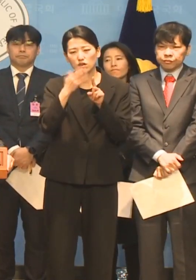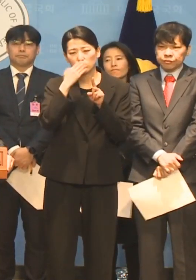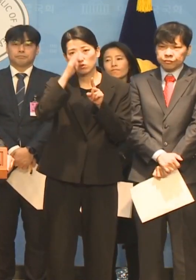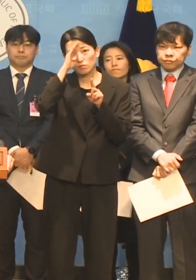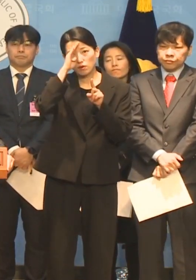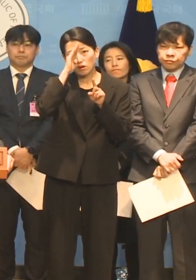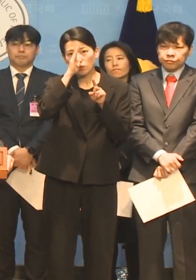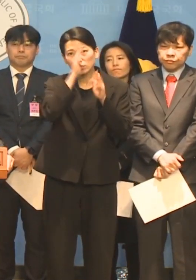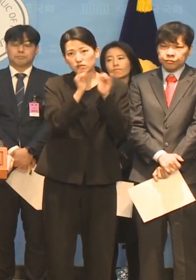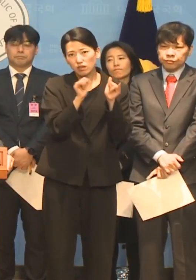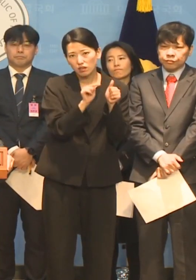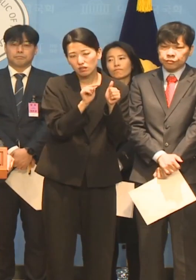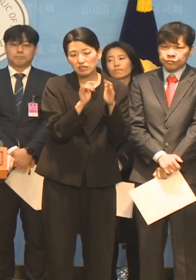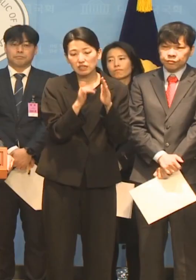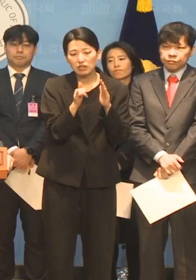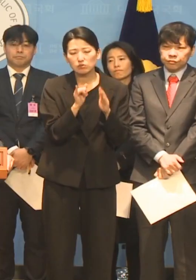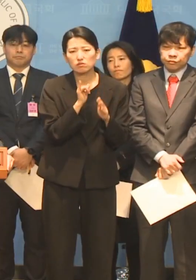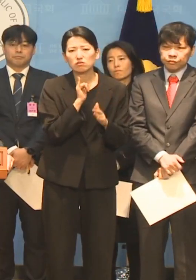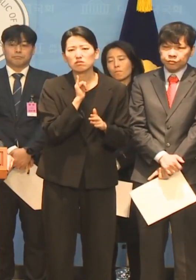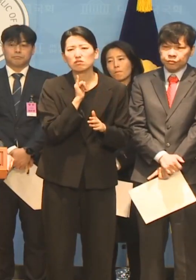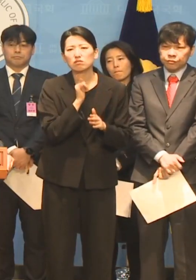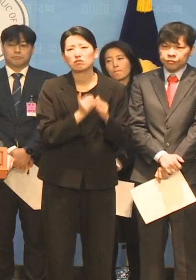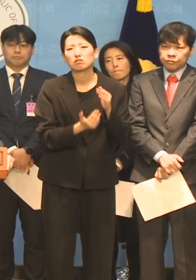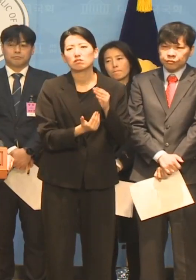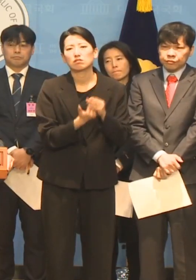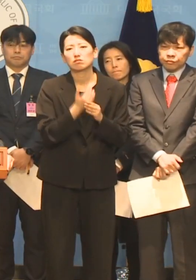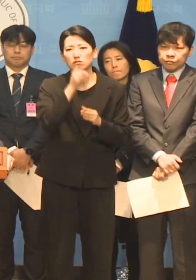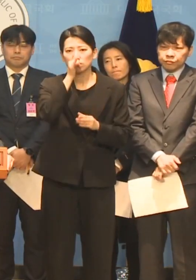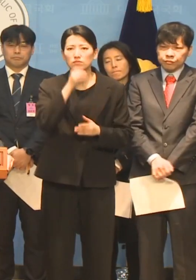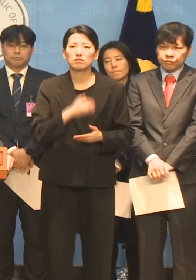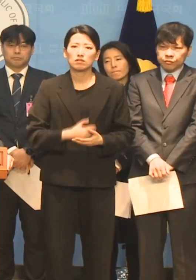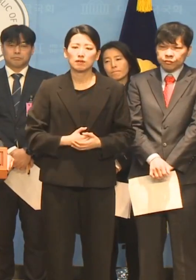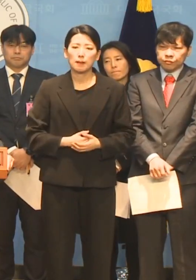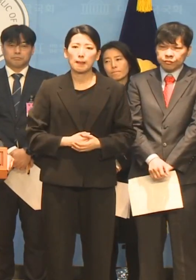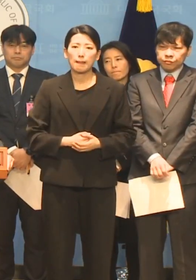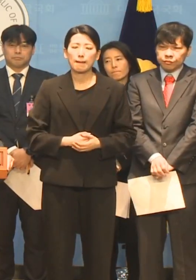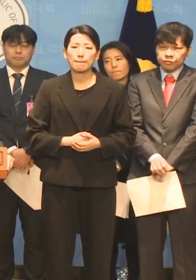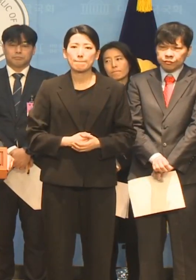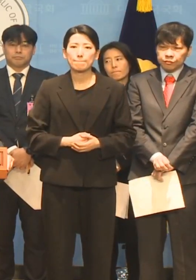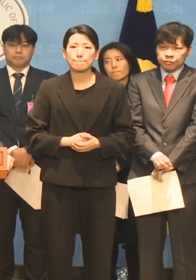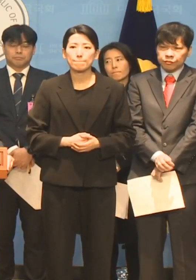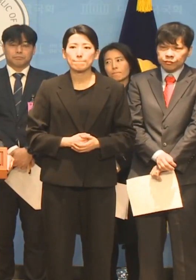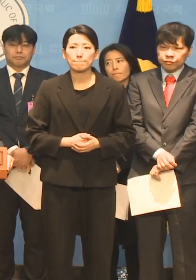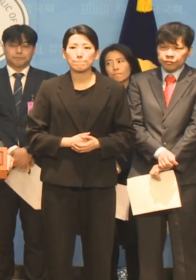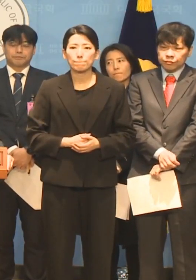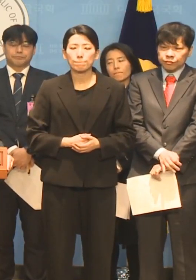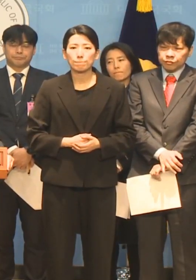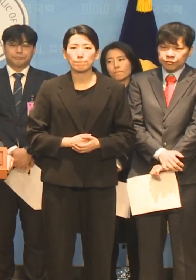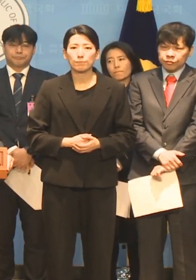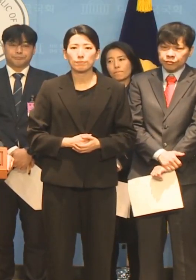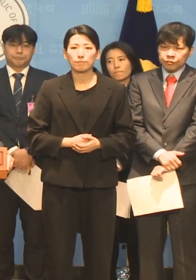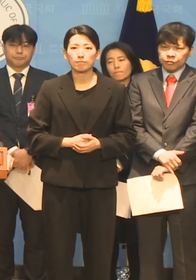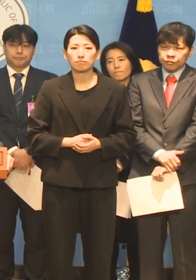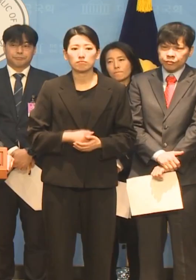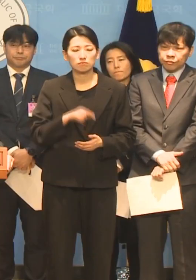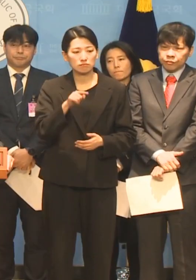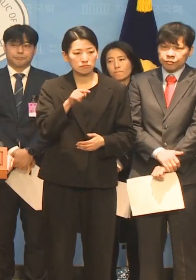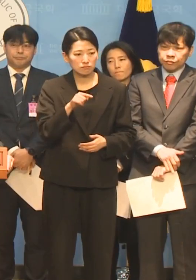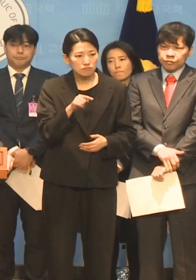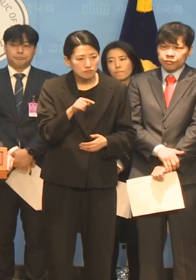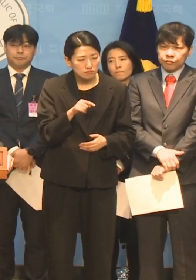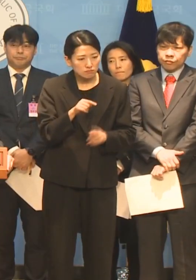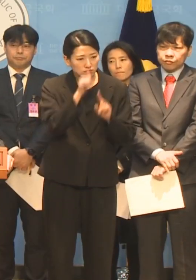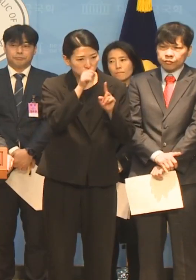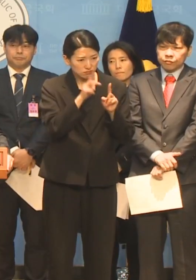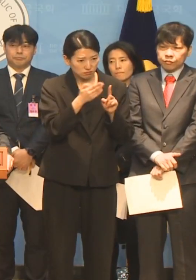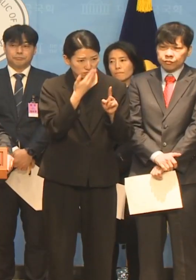비롯해서 이제 일형 당뇨병 환자를 보면서 상당수가 이제 자살을 하는 경우를